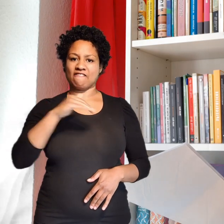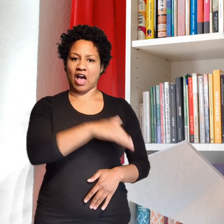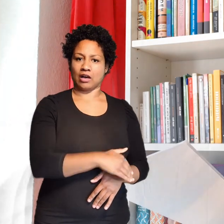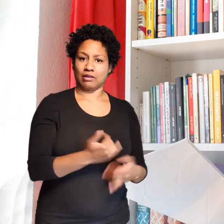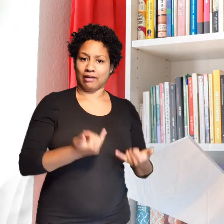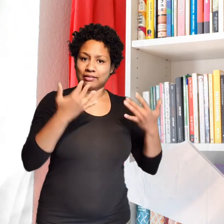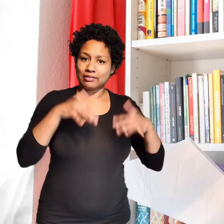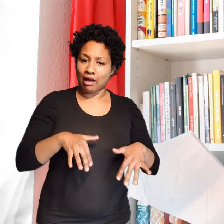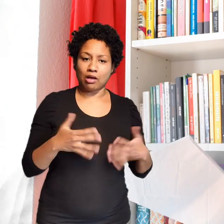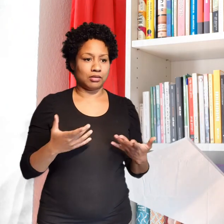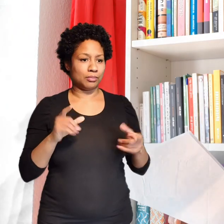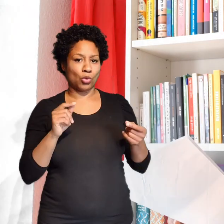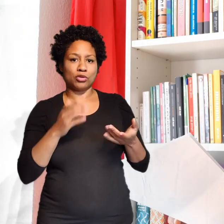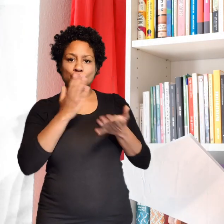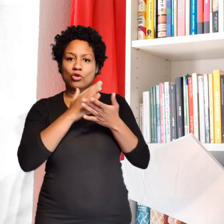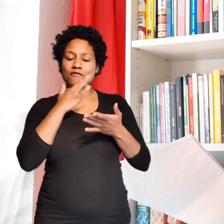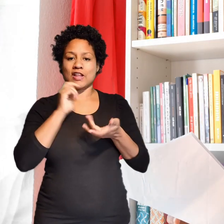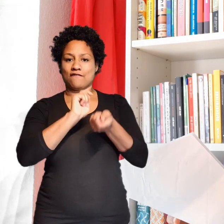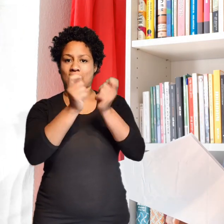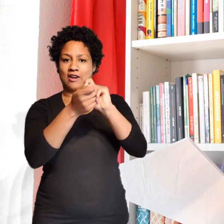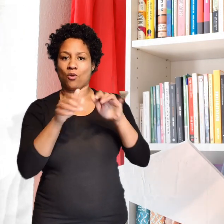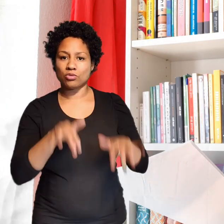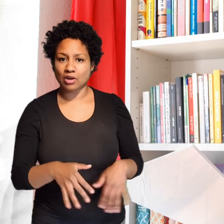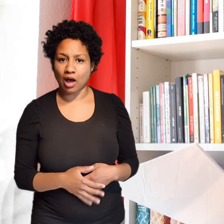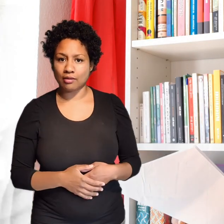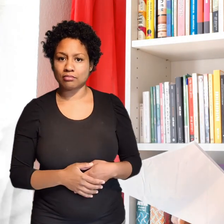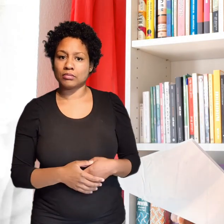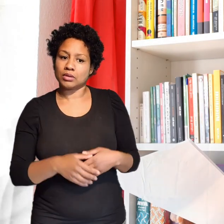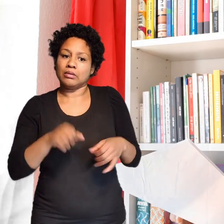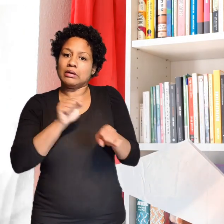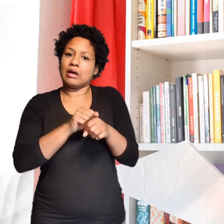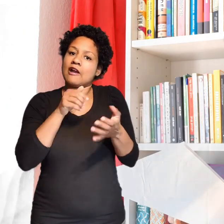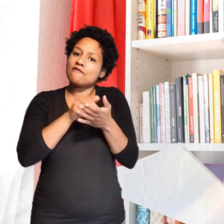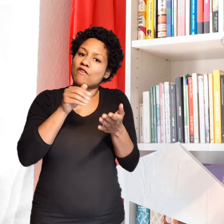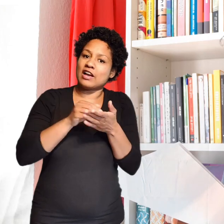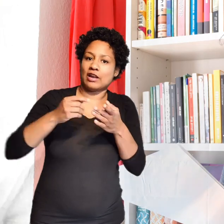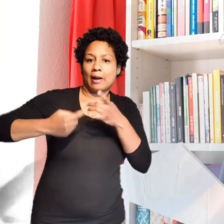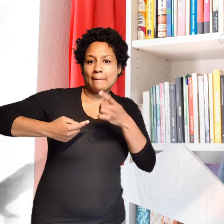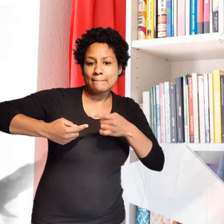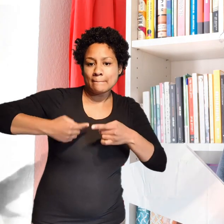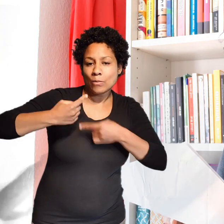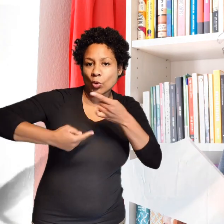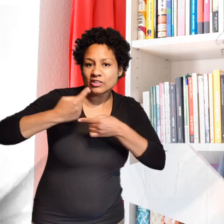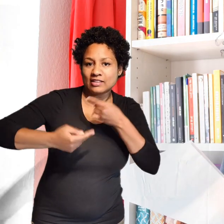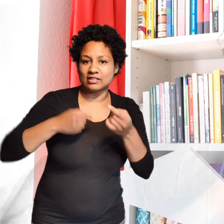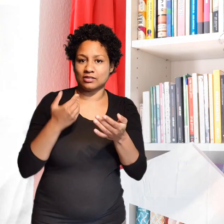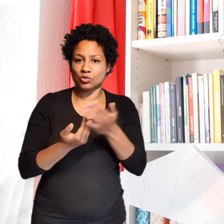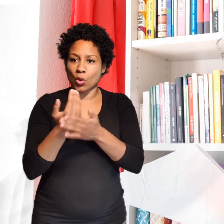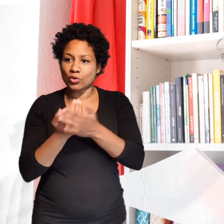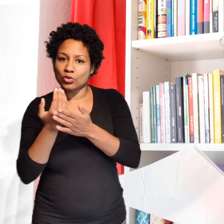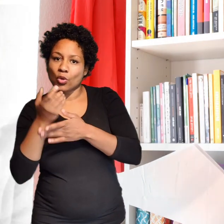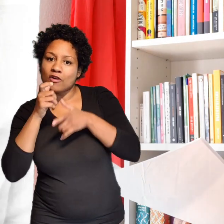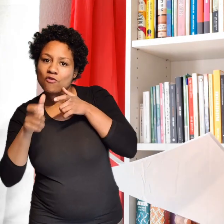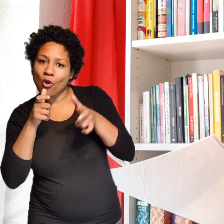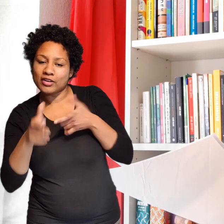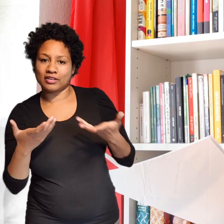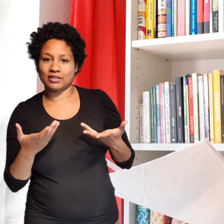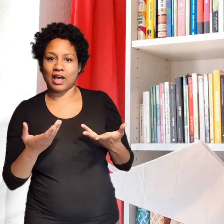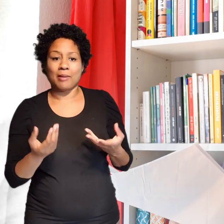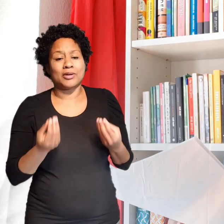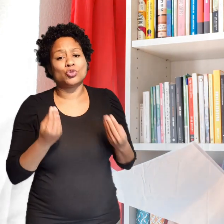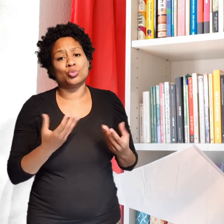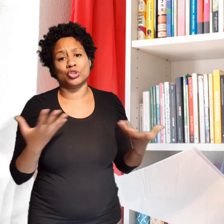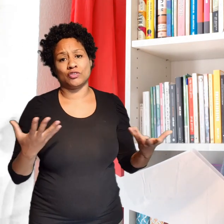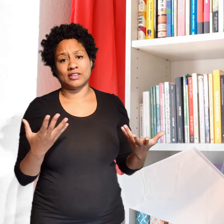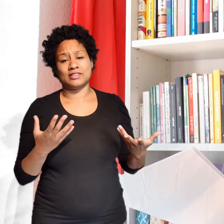einen souveränen Aushandlungsprozess zuzulassen. Leider wird jedoch in den überwiegend weißen